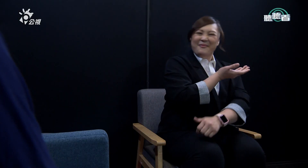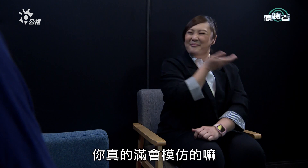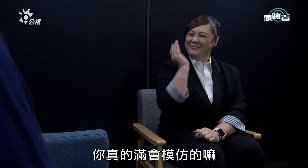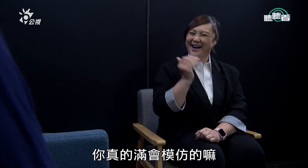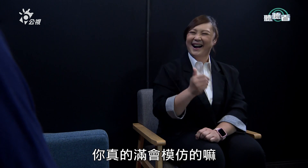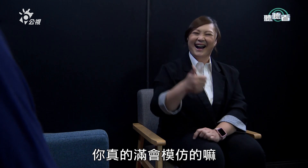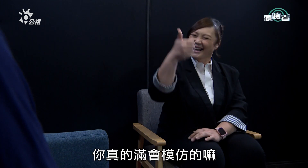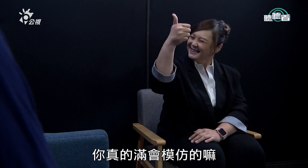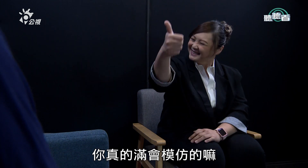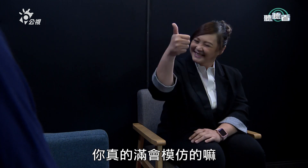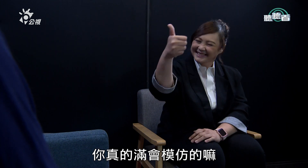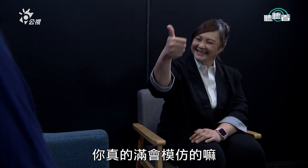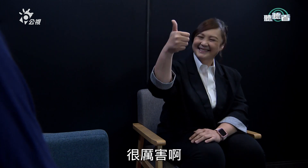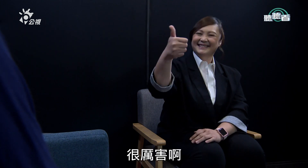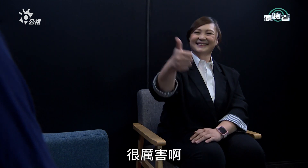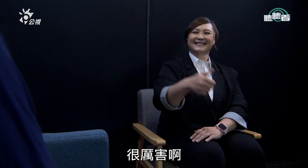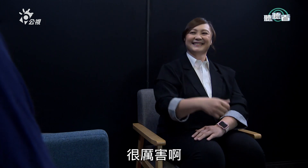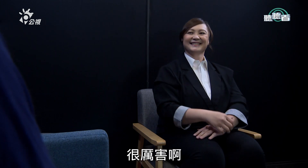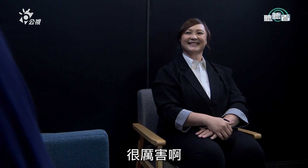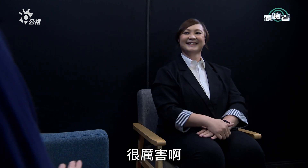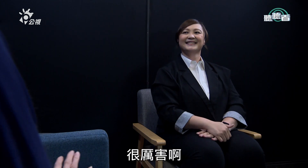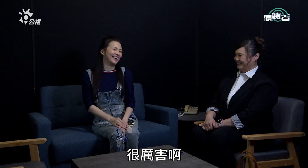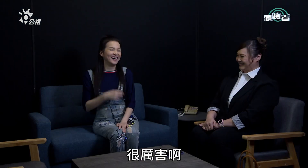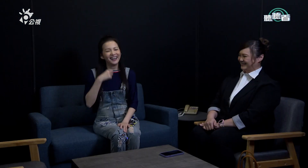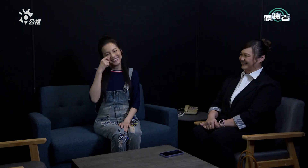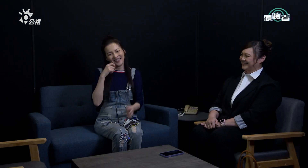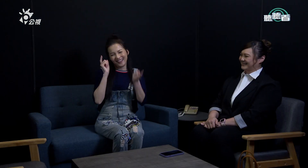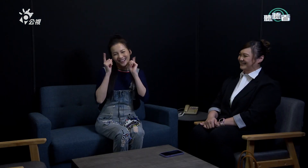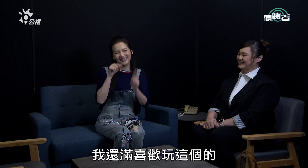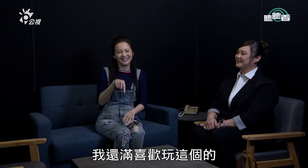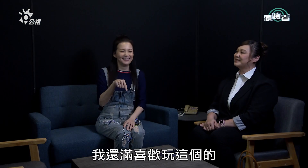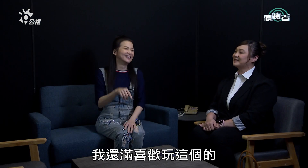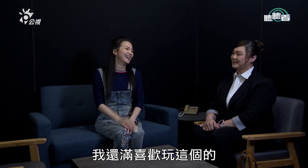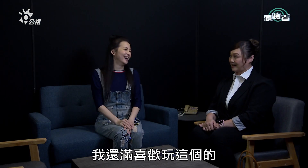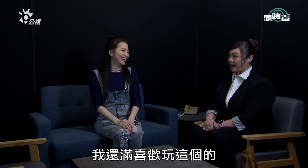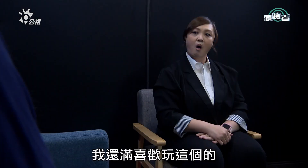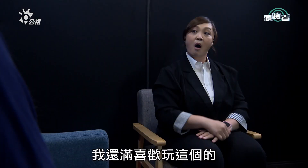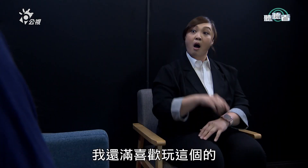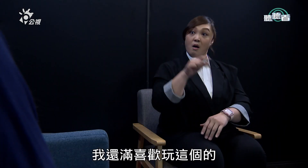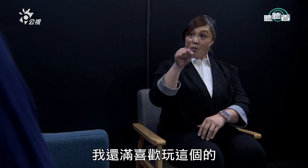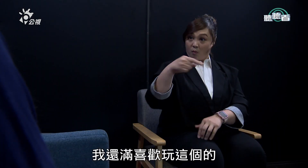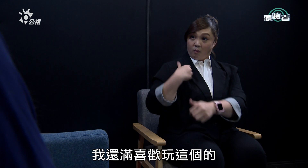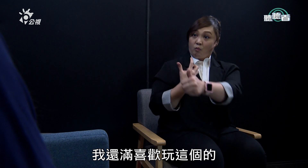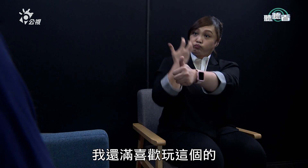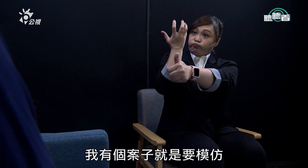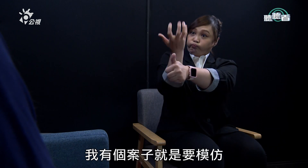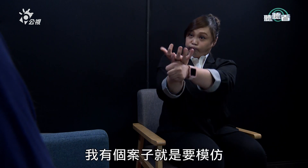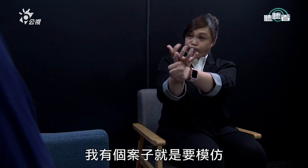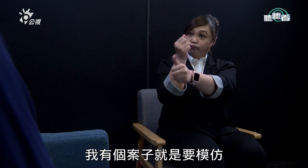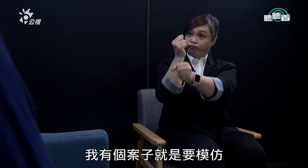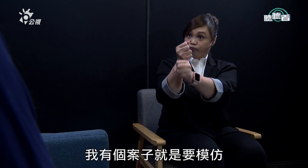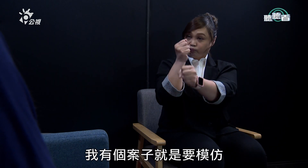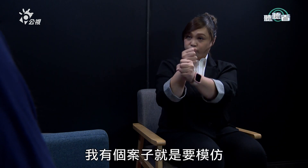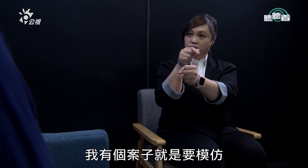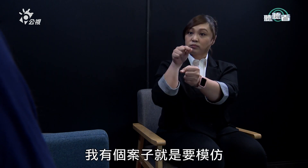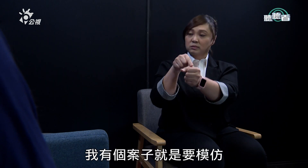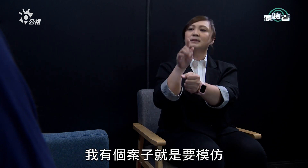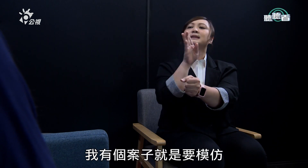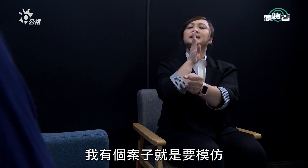你真的蛮会模仿的嘛，很厉害啊。 我还蛮喜欢玩这个的。 我有个案子就是要